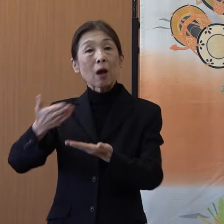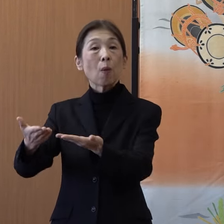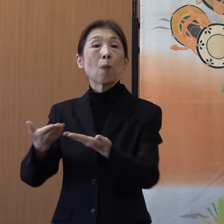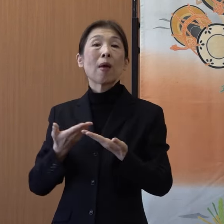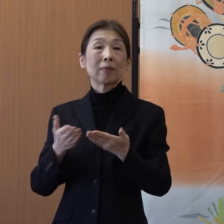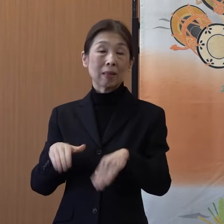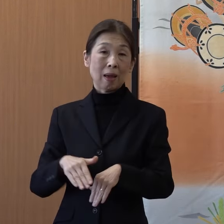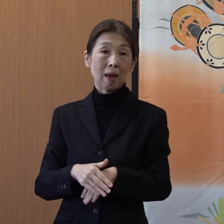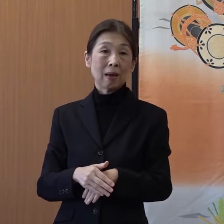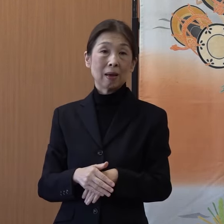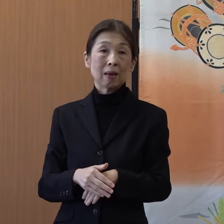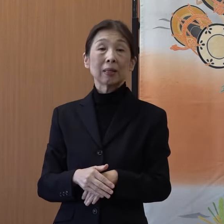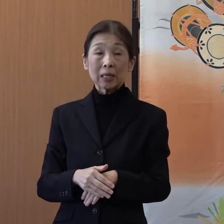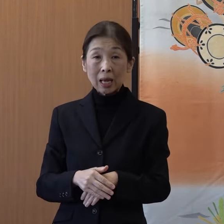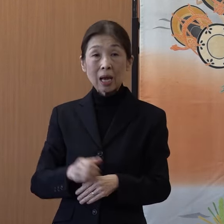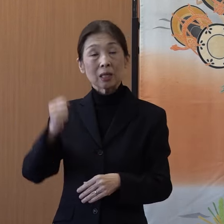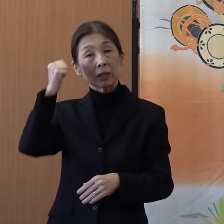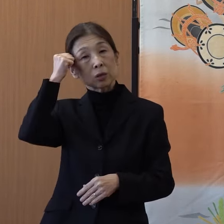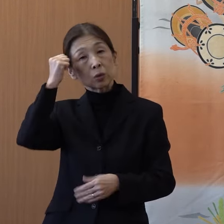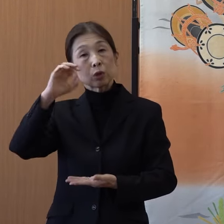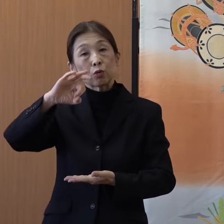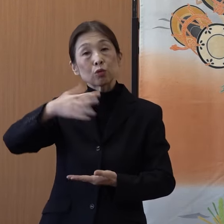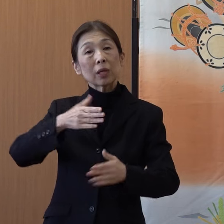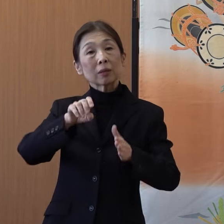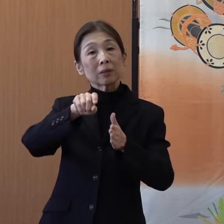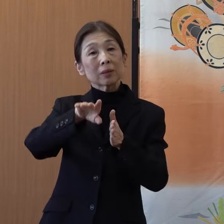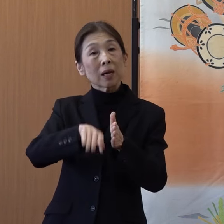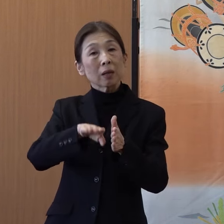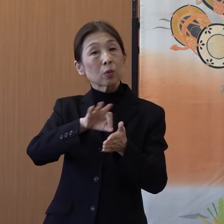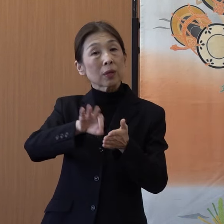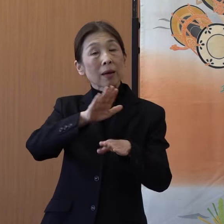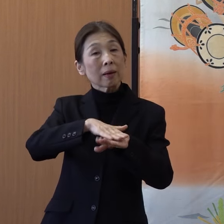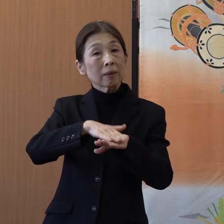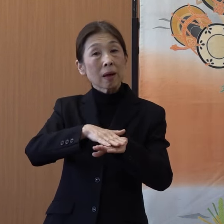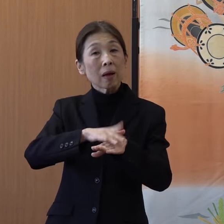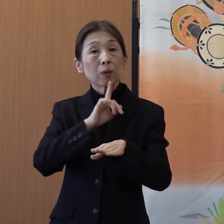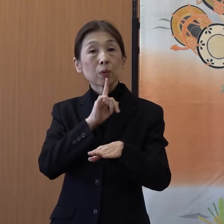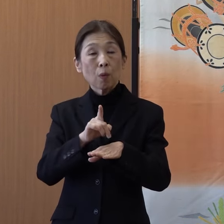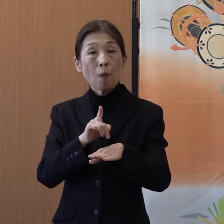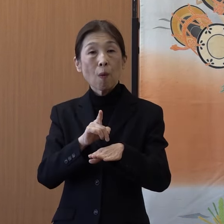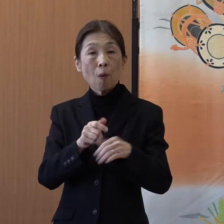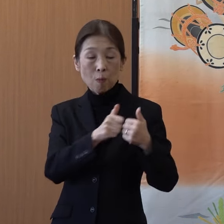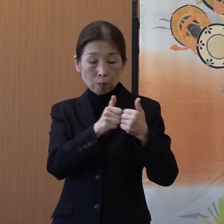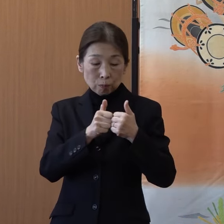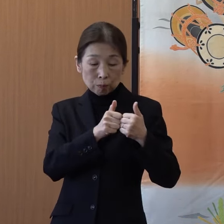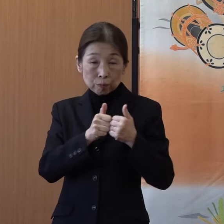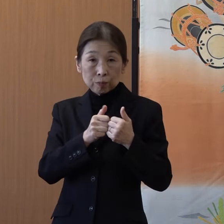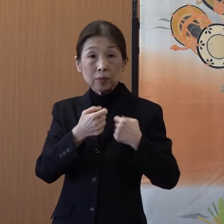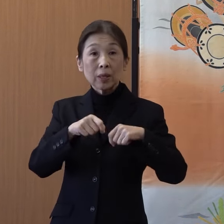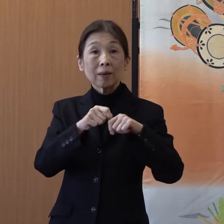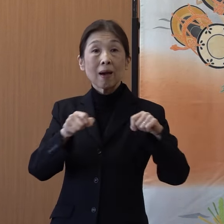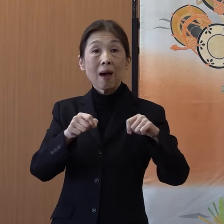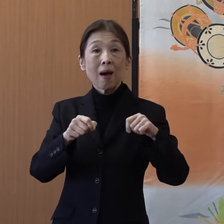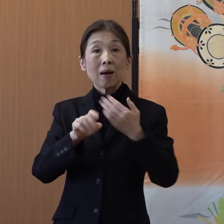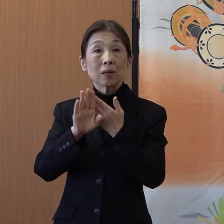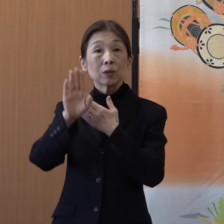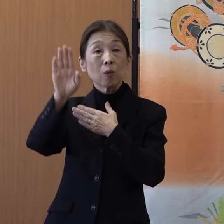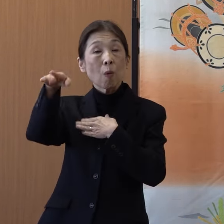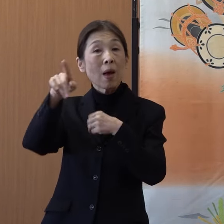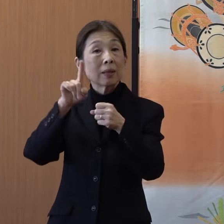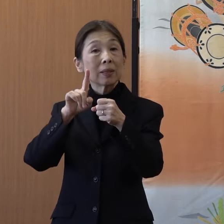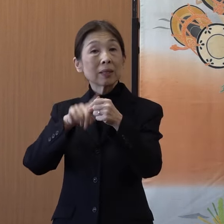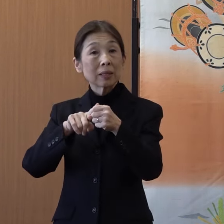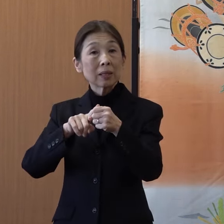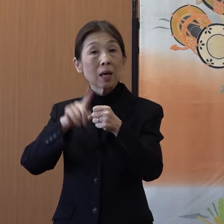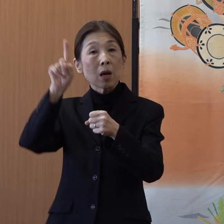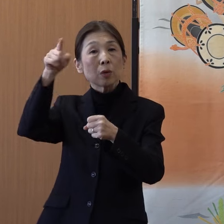この宿泊税をどのように使うかということを市内で検討した中で、将来的に奥